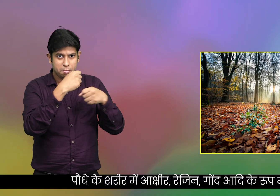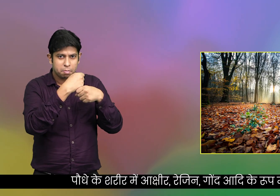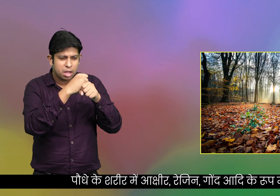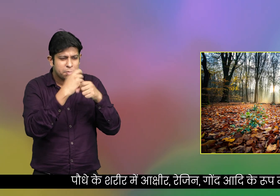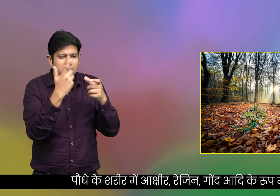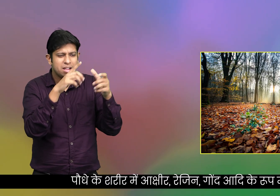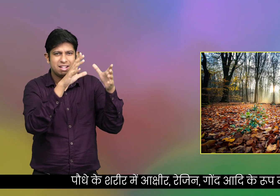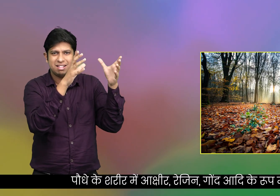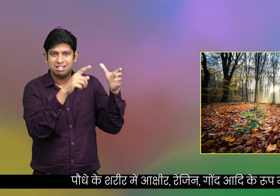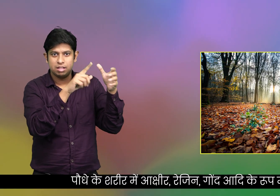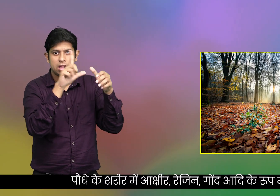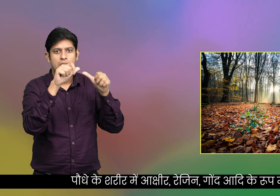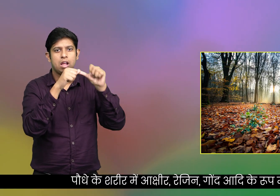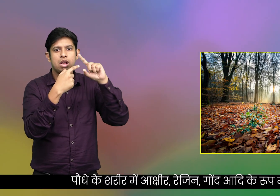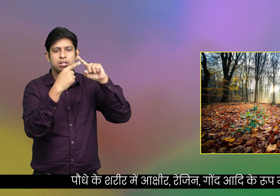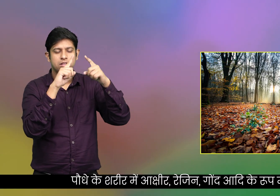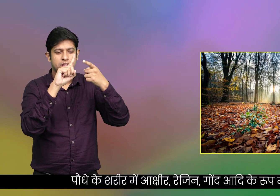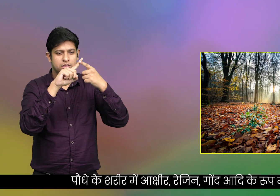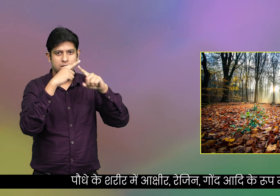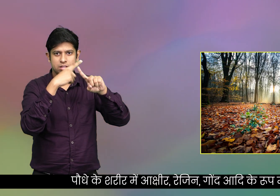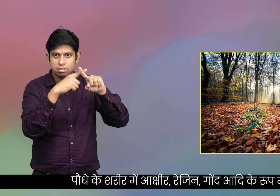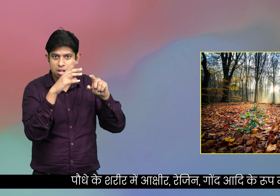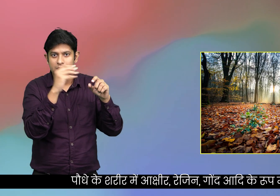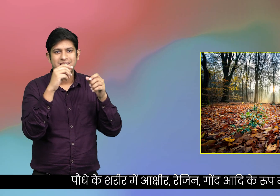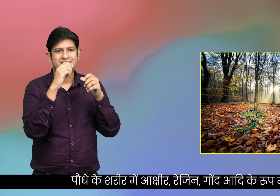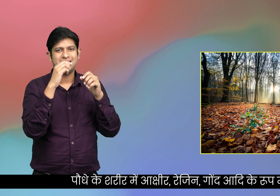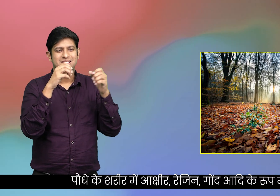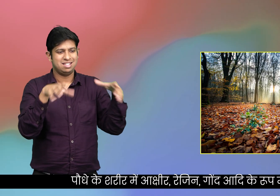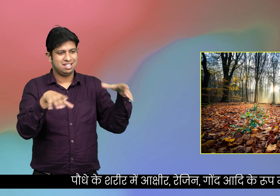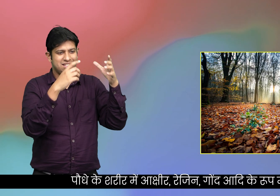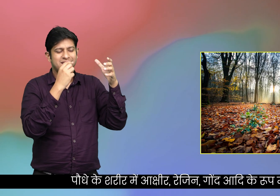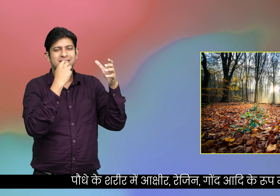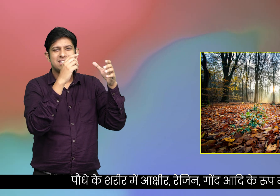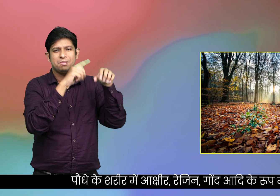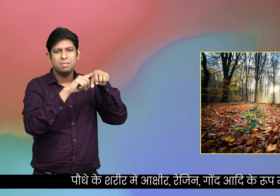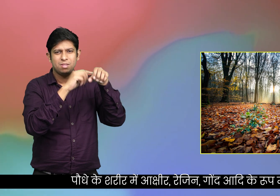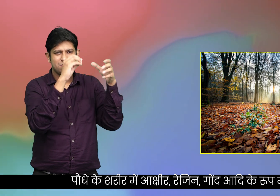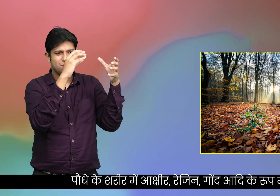रेजिन, गोंद आदि के रूप में स्राव होता है।